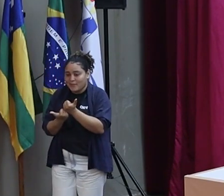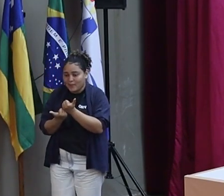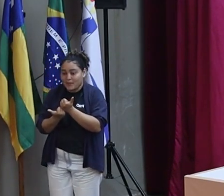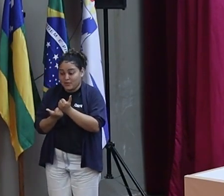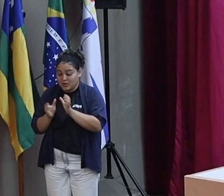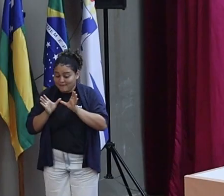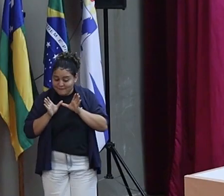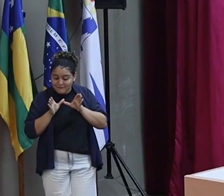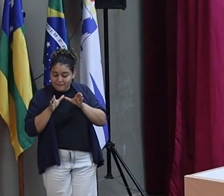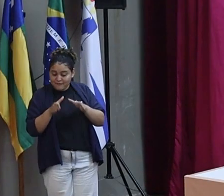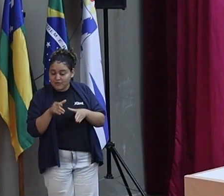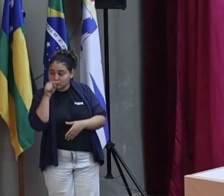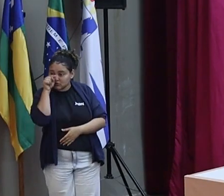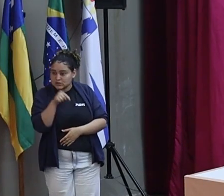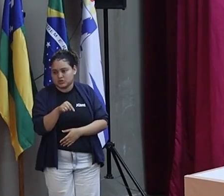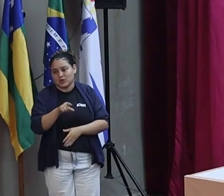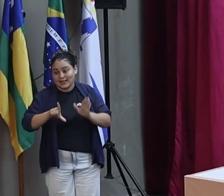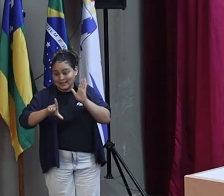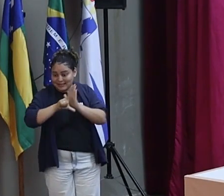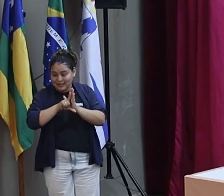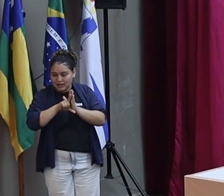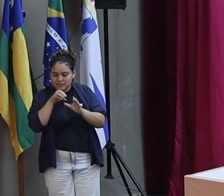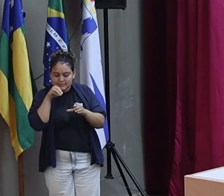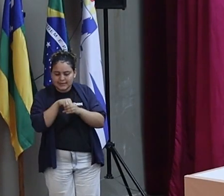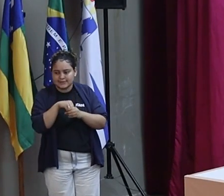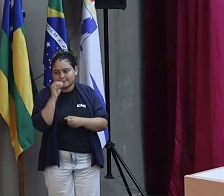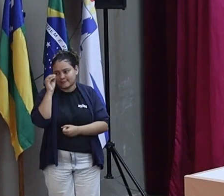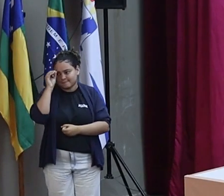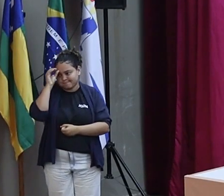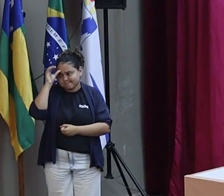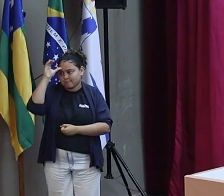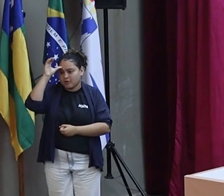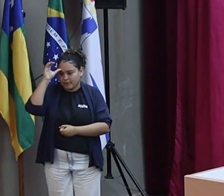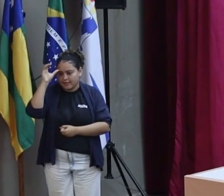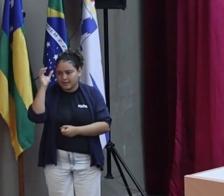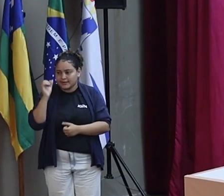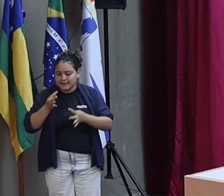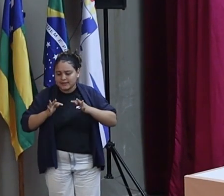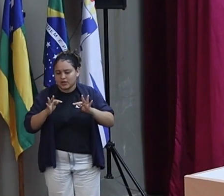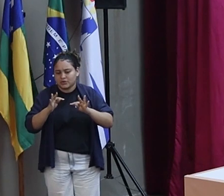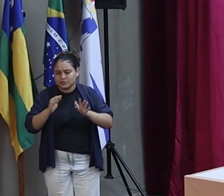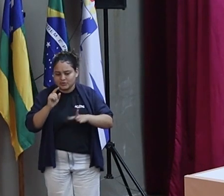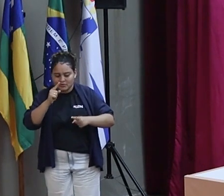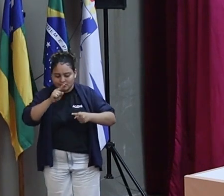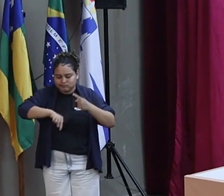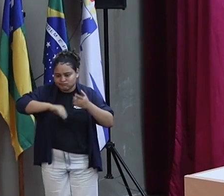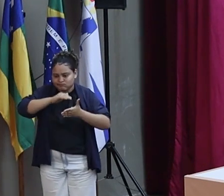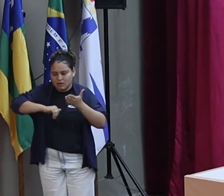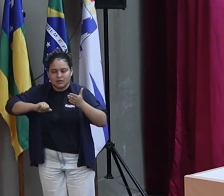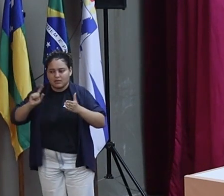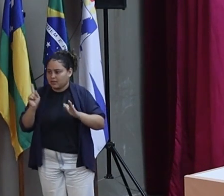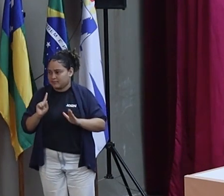eram exclusivos, por lei, garantido para a ciência e a tecnologia, não fossem retirados naquele momento, né? Então,